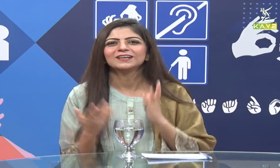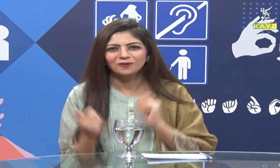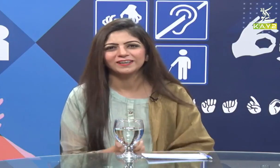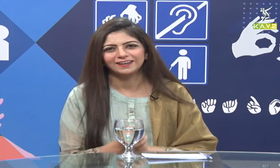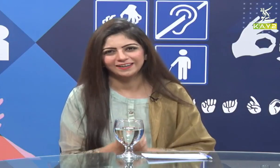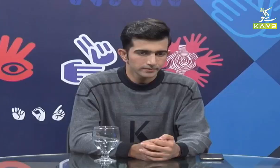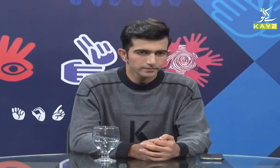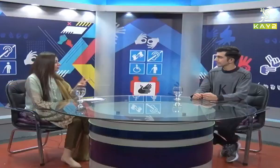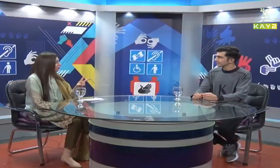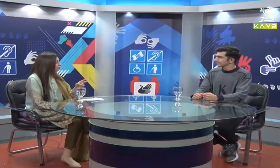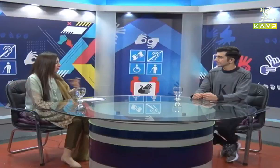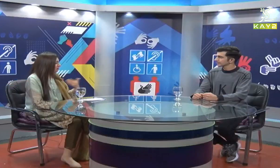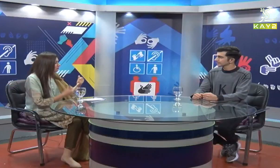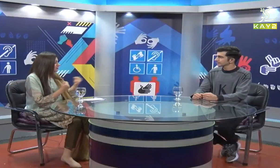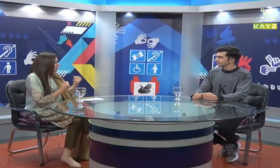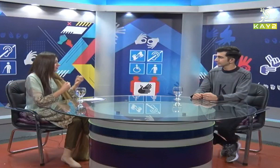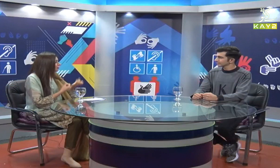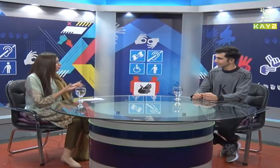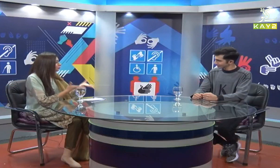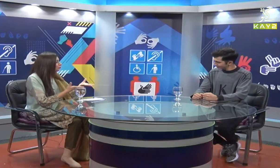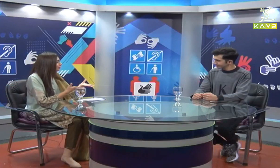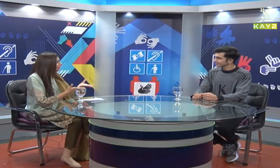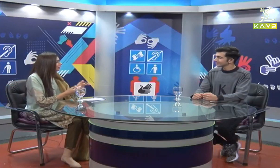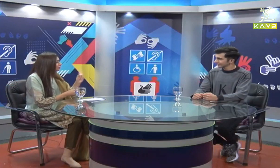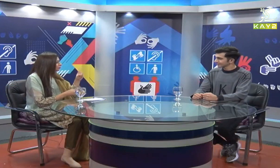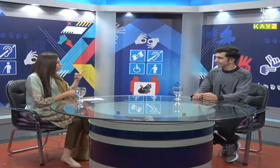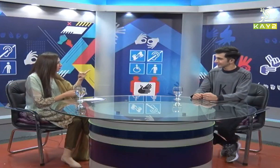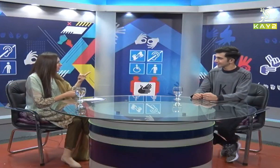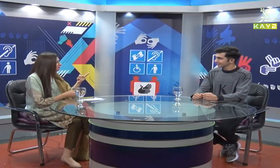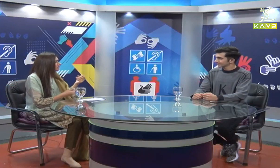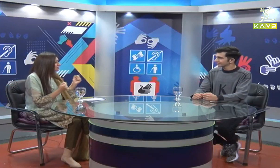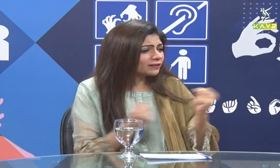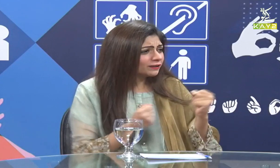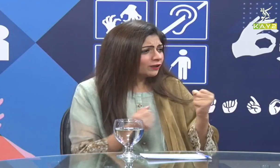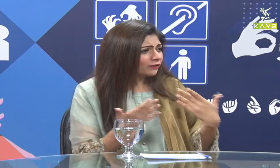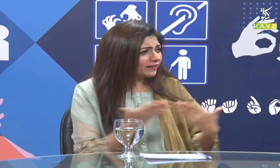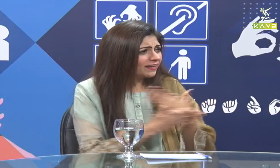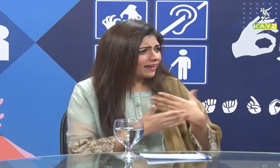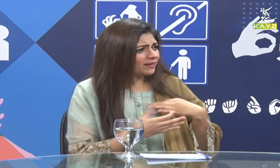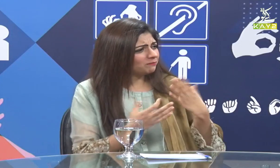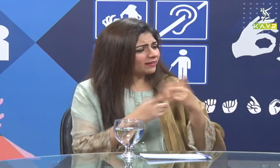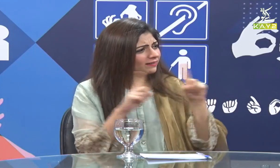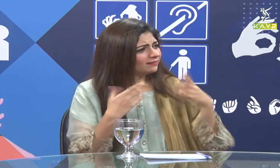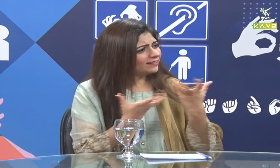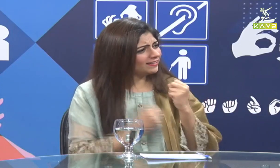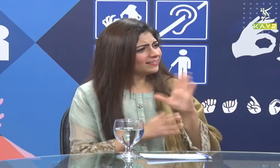लोग क्या कहेंगे। अच्छा, तो अब सर्दियाँ शुरू हो गई हैं, तो तुमने सर्दियों के नए कपड़े ले लिए